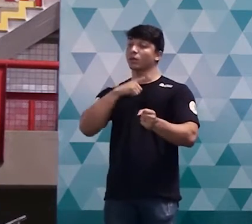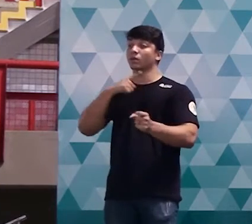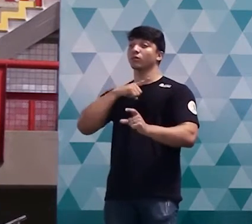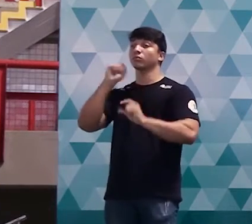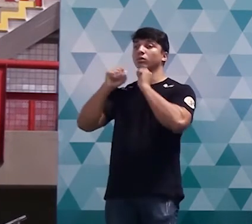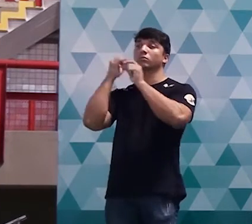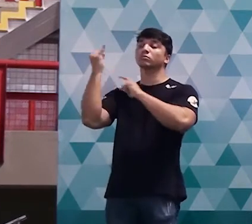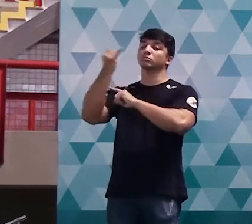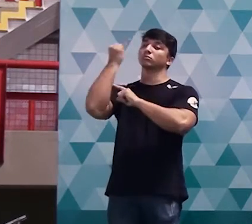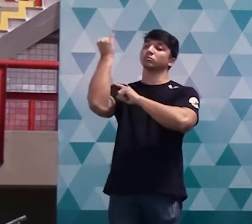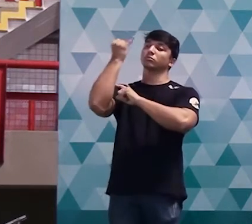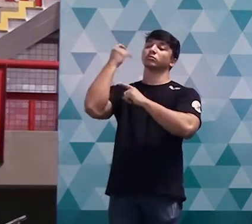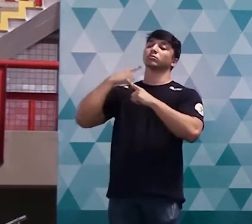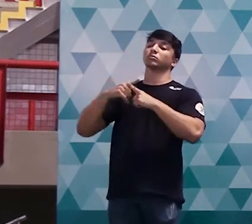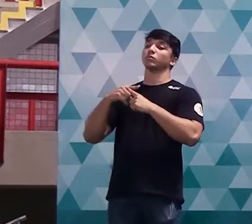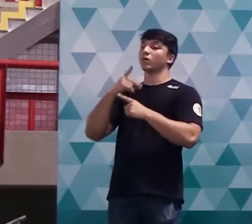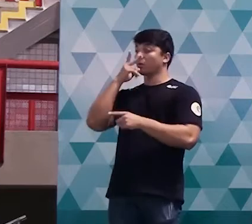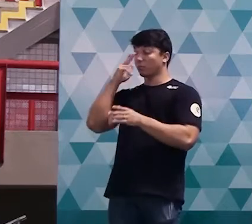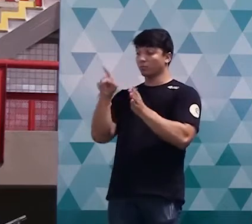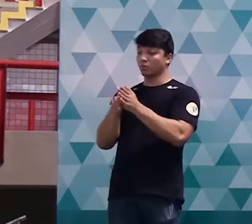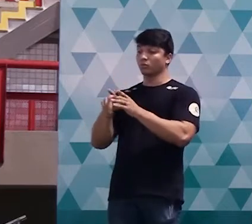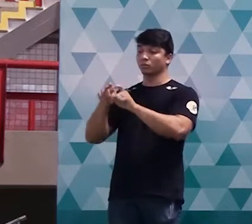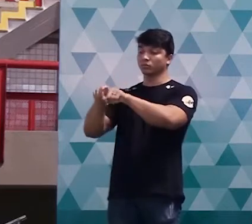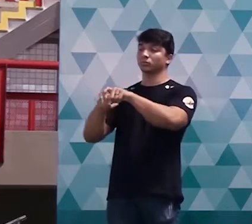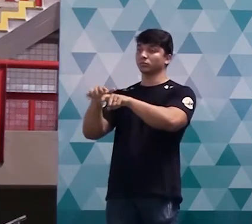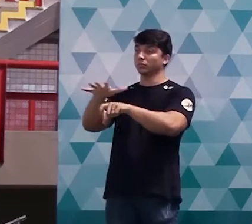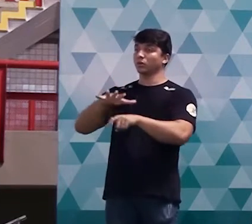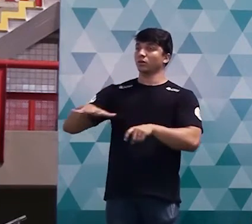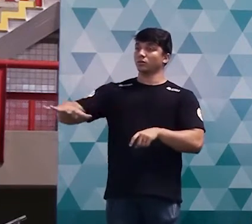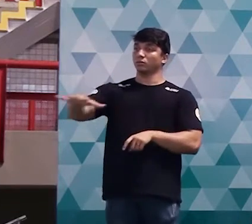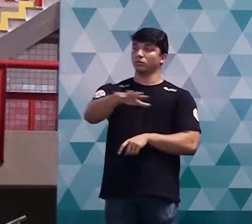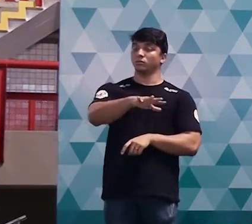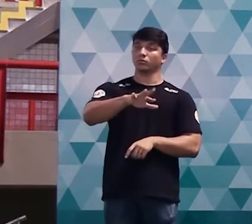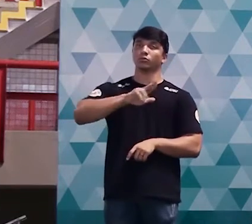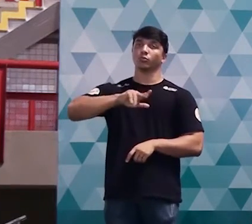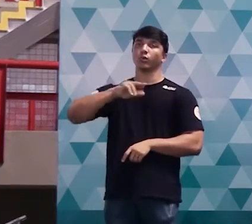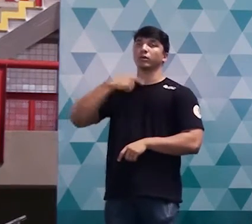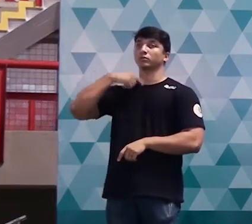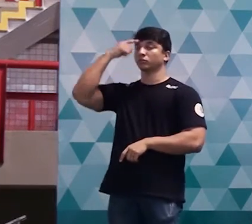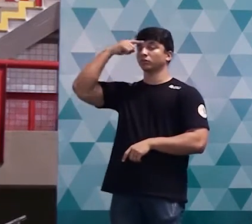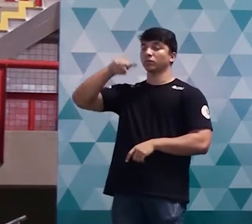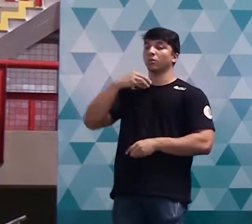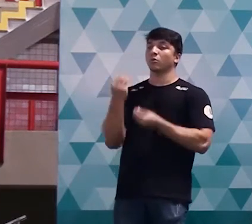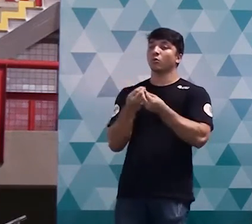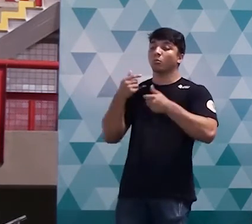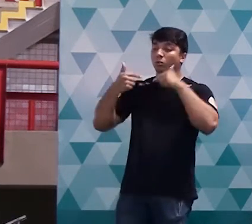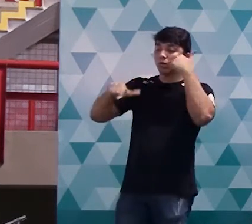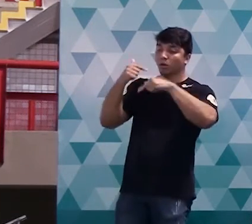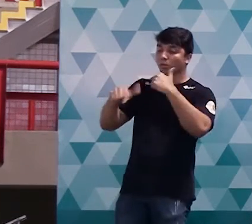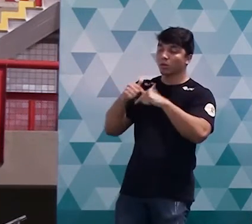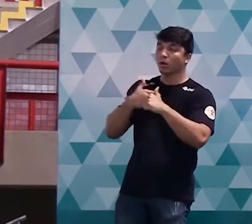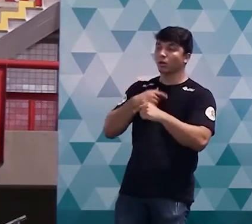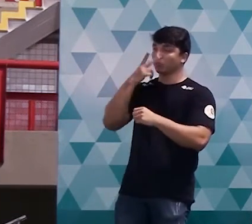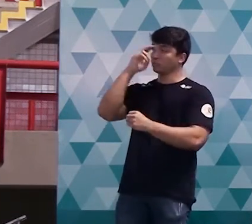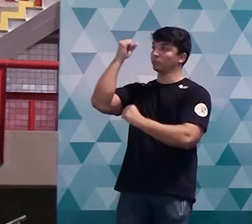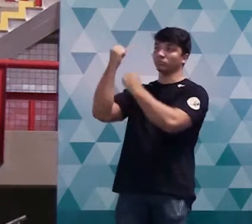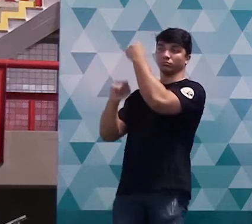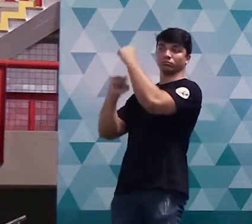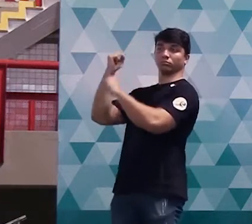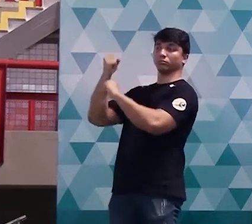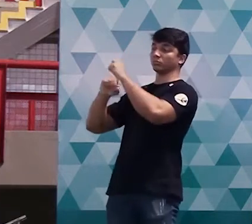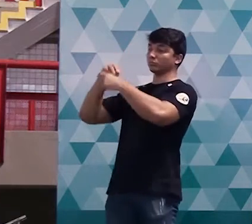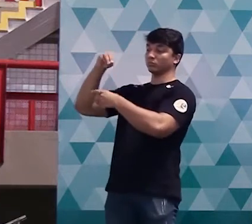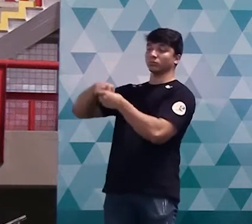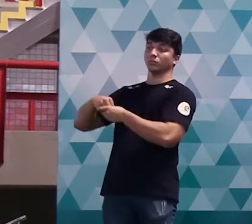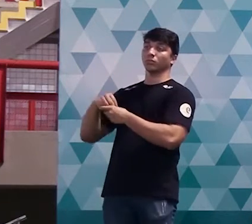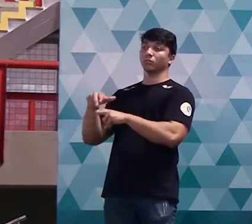era essencialmente do campo. O escravo não tinha a prática do trabalho industrial. E é aí